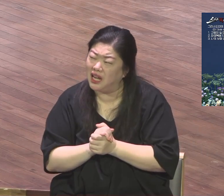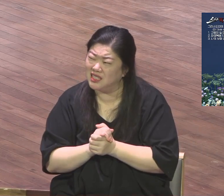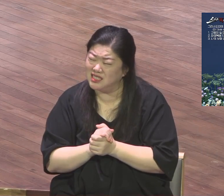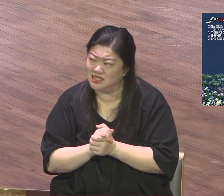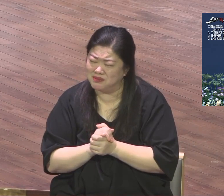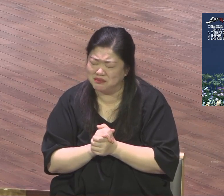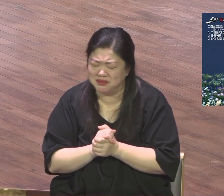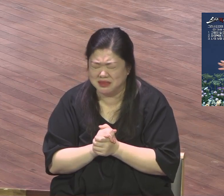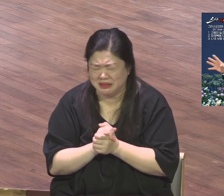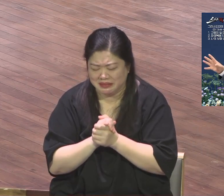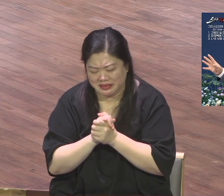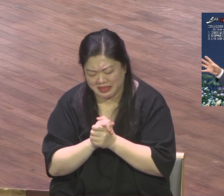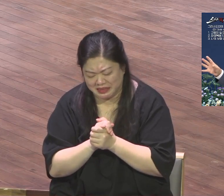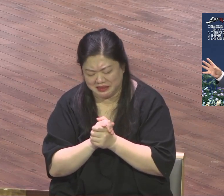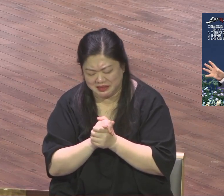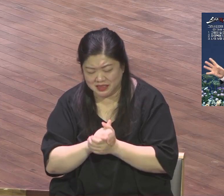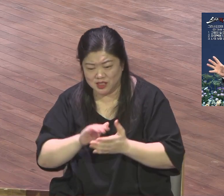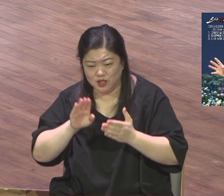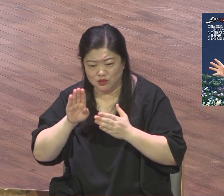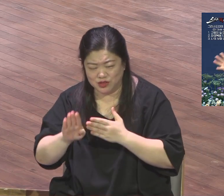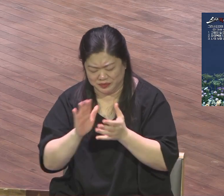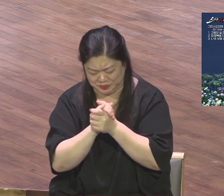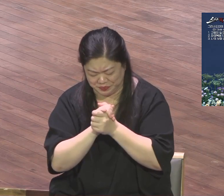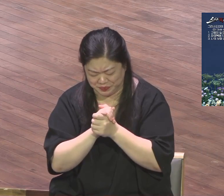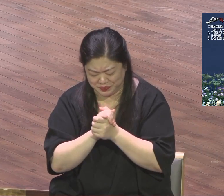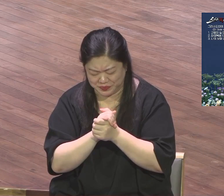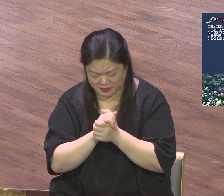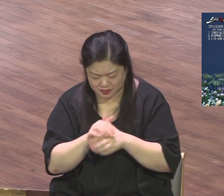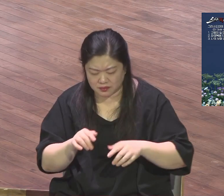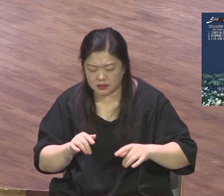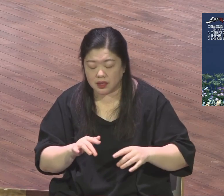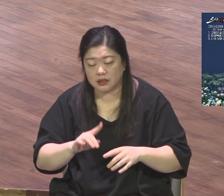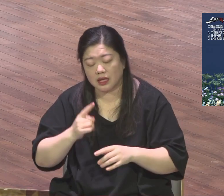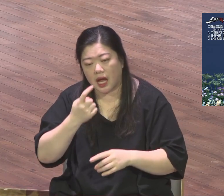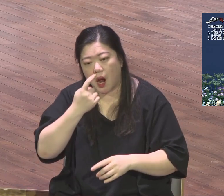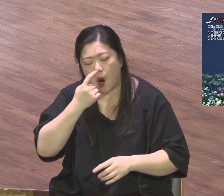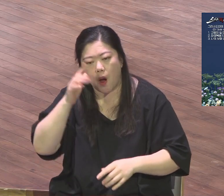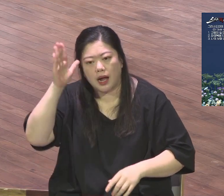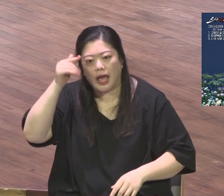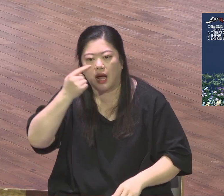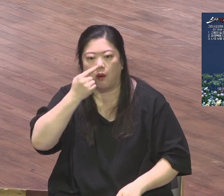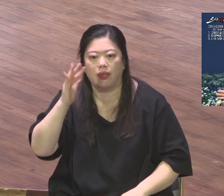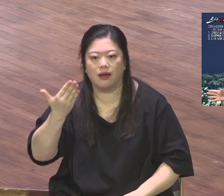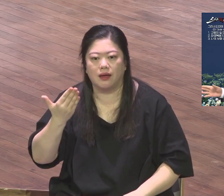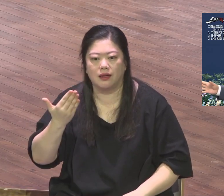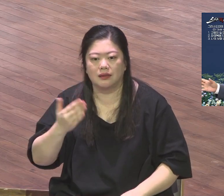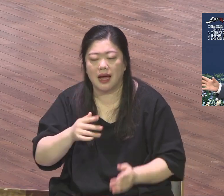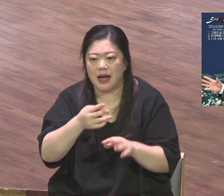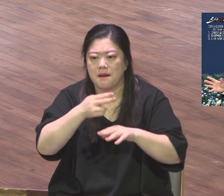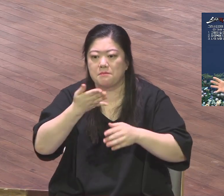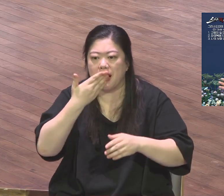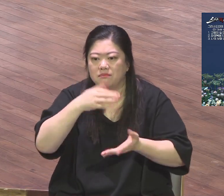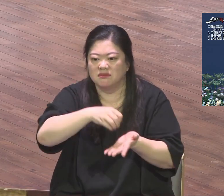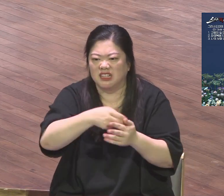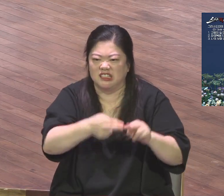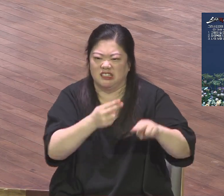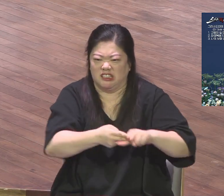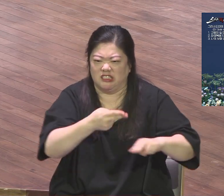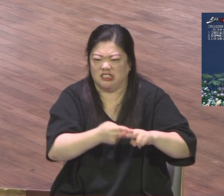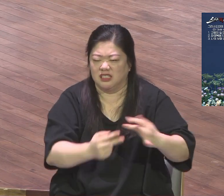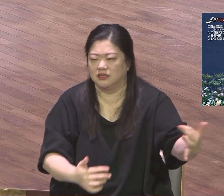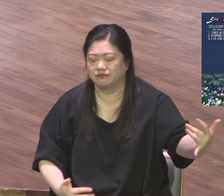이제 식사 시간이 되면은 그 기도원 식당 주방이 이렇게 있는데 밥 냄새가 나잖아요. 밥 냄새라도 맡으려고 사서 고리 봐서